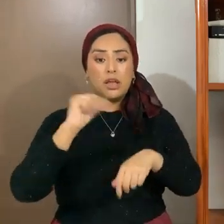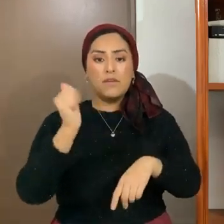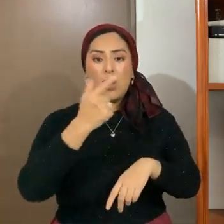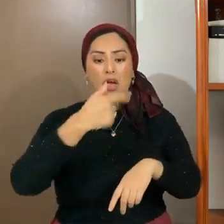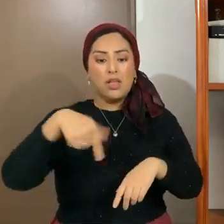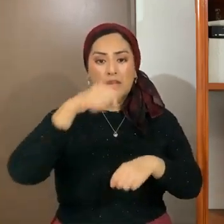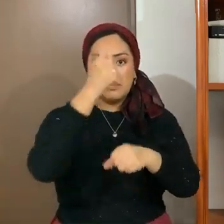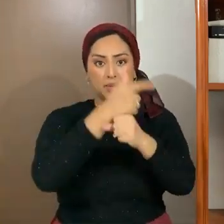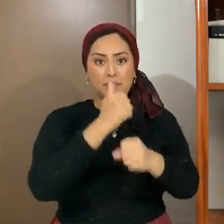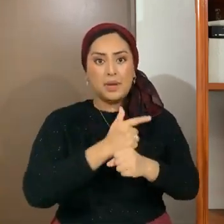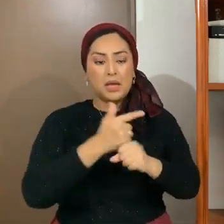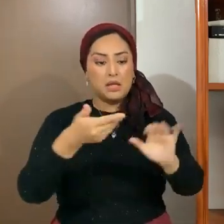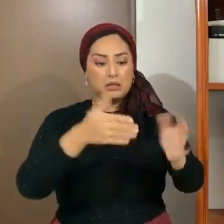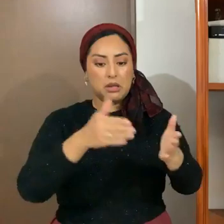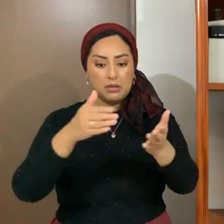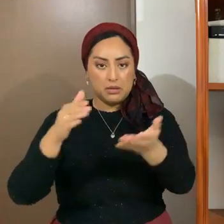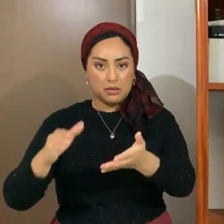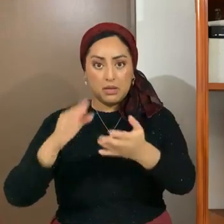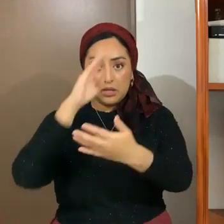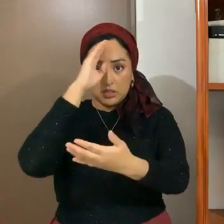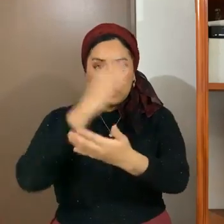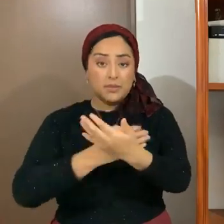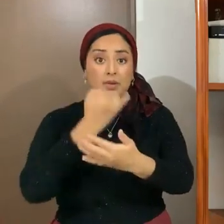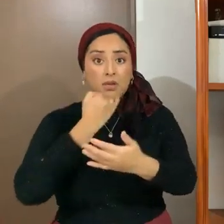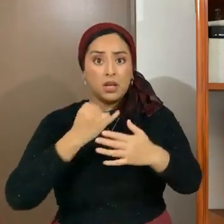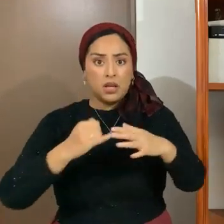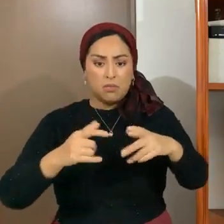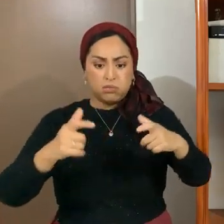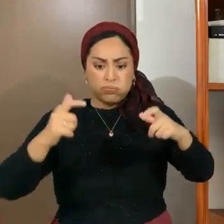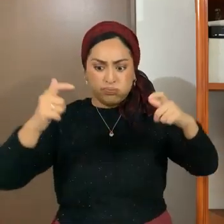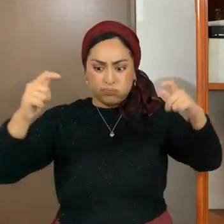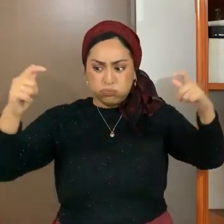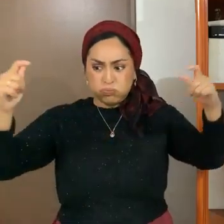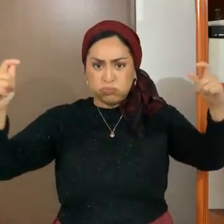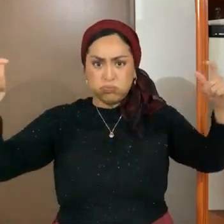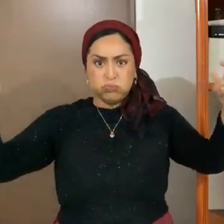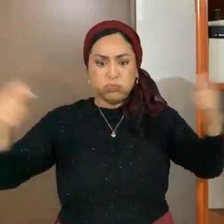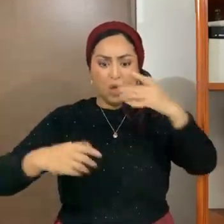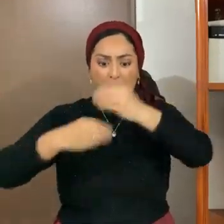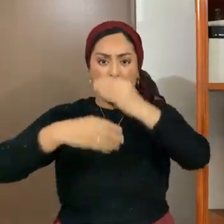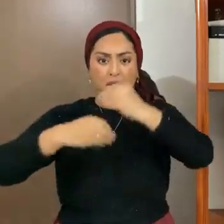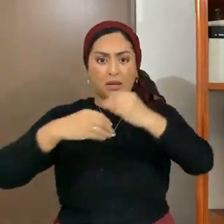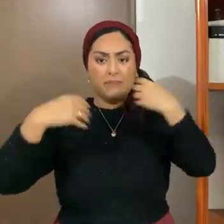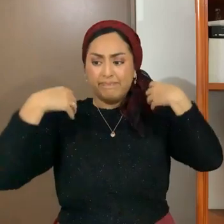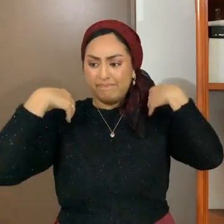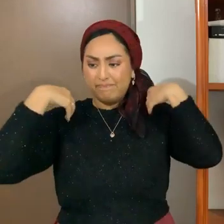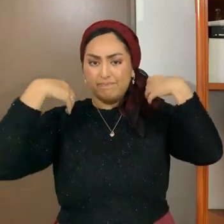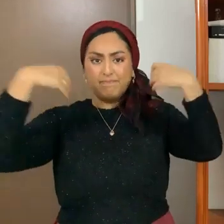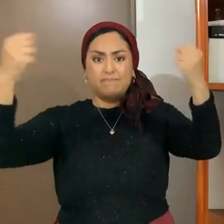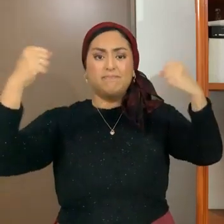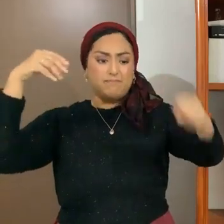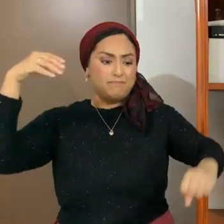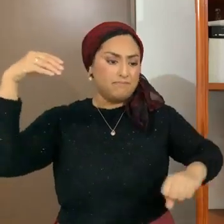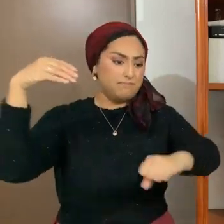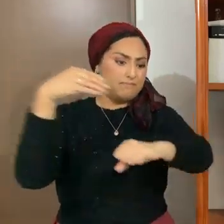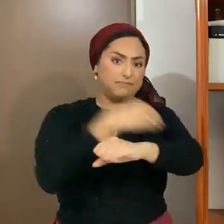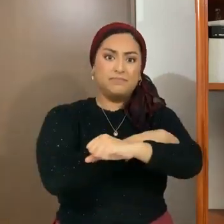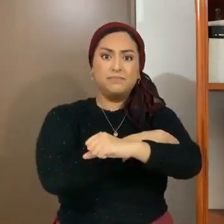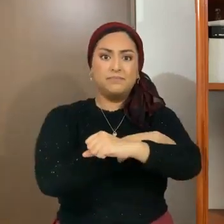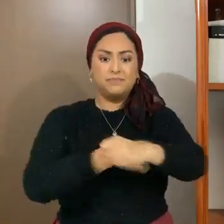aquella generación. Y los hijos de Israel fructificaron y se multiplicaron y fueron aumentados y fortalecidos en extremo de ellos